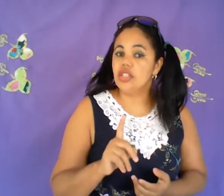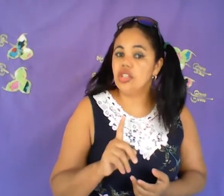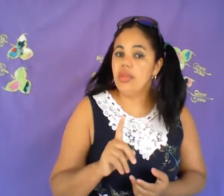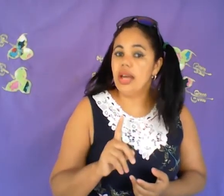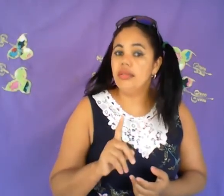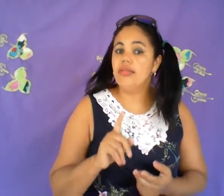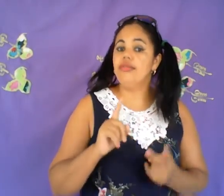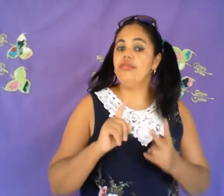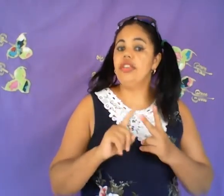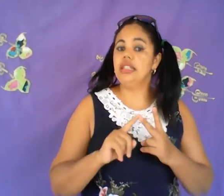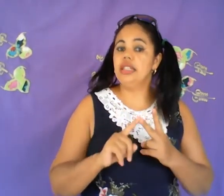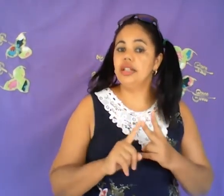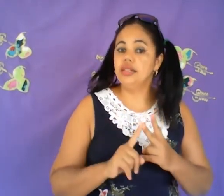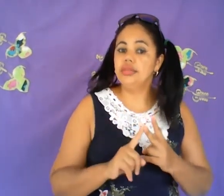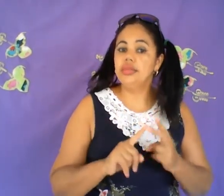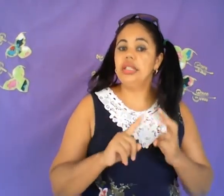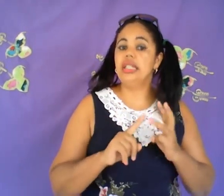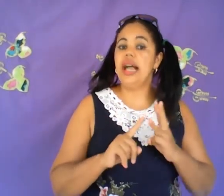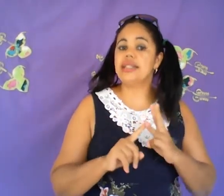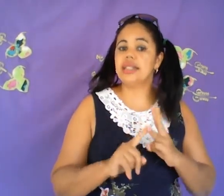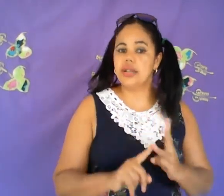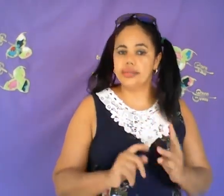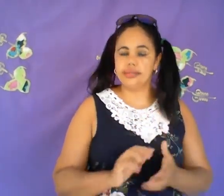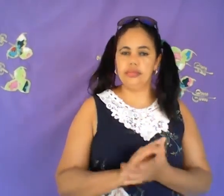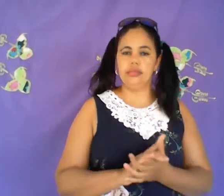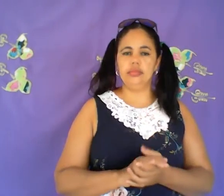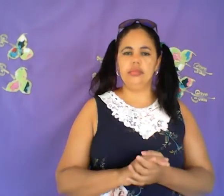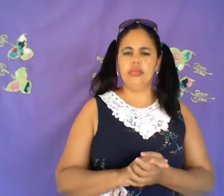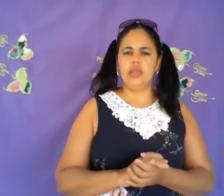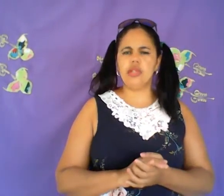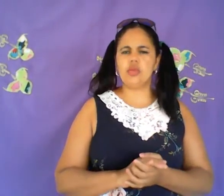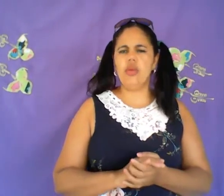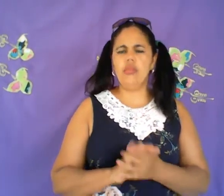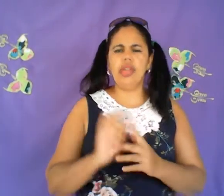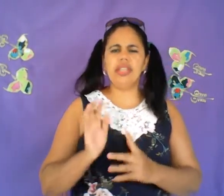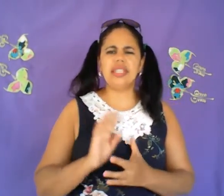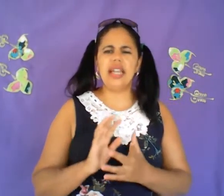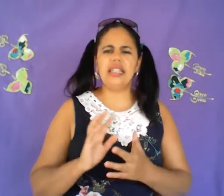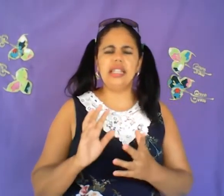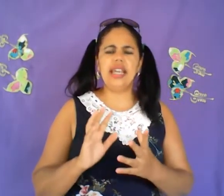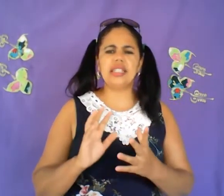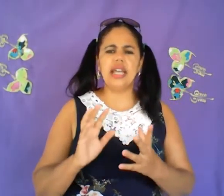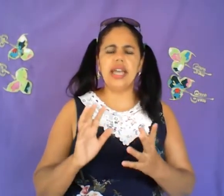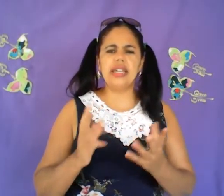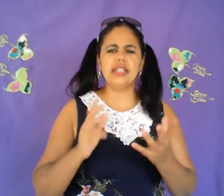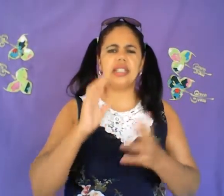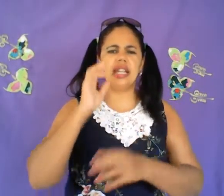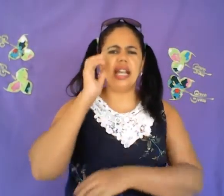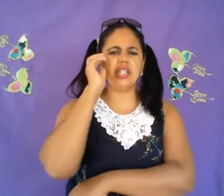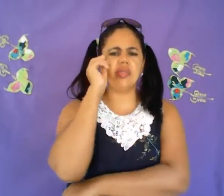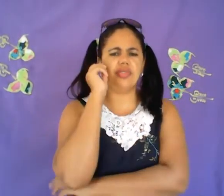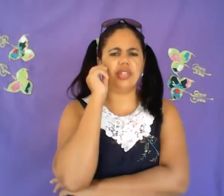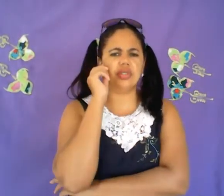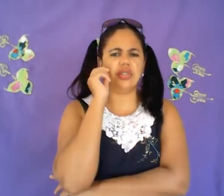Vítima, vilão e ação. Mas como que essa regra se encaixa, professora?